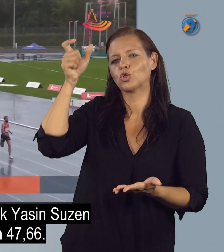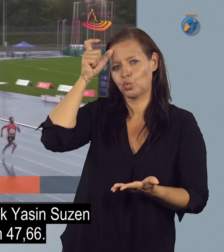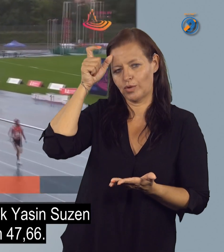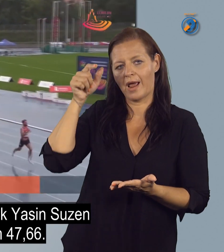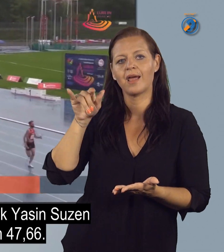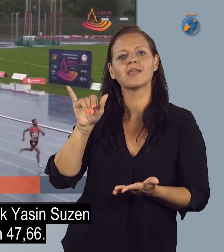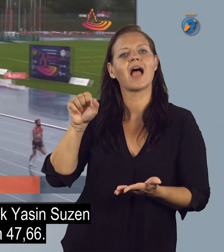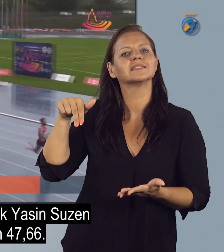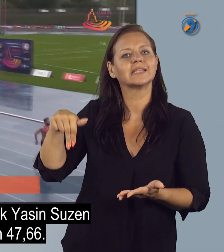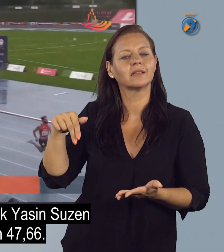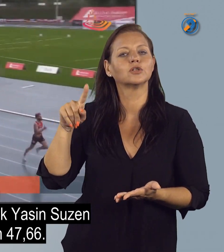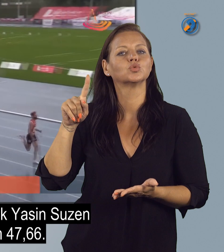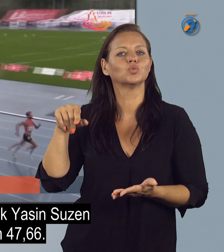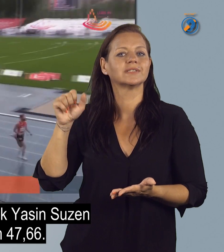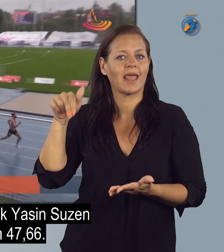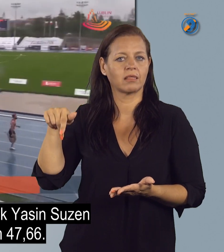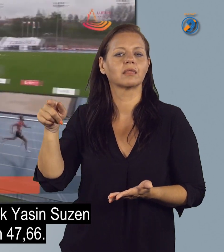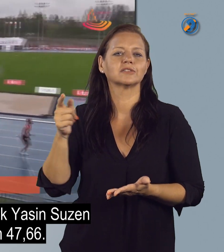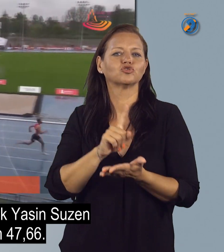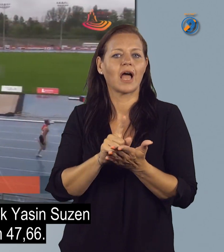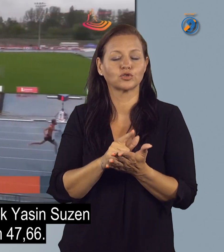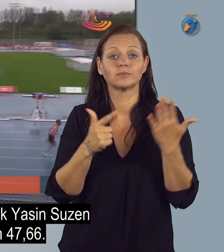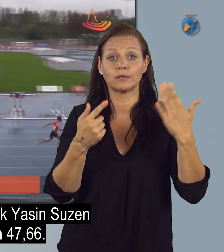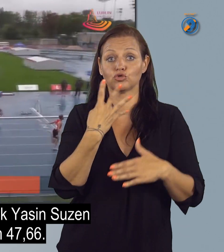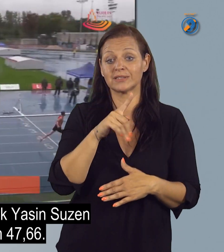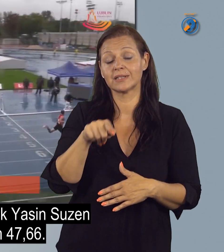Zmagal je Turek Yasin Suzen s časom